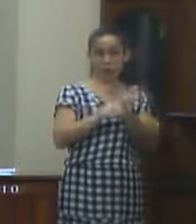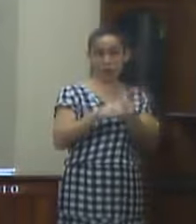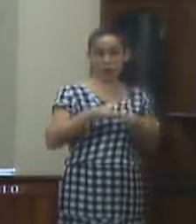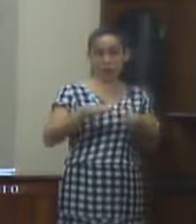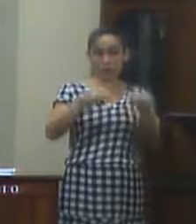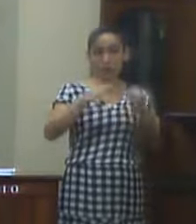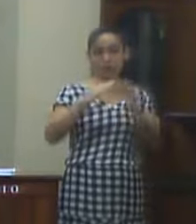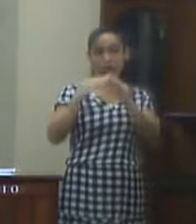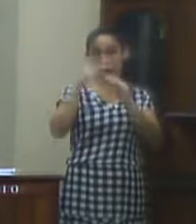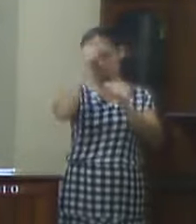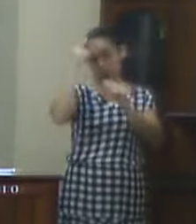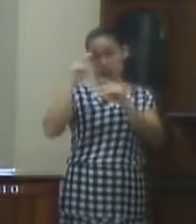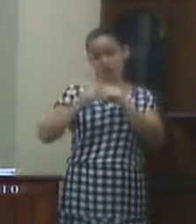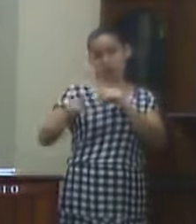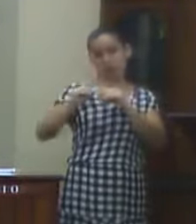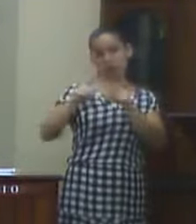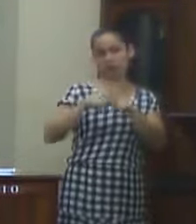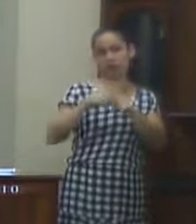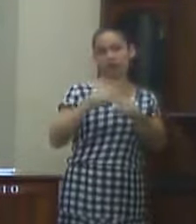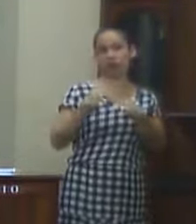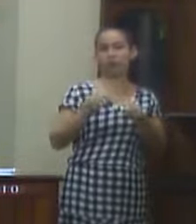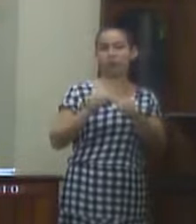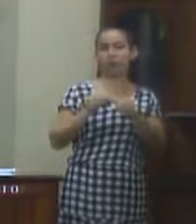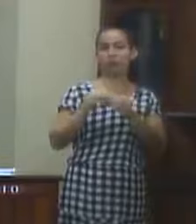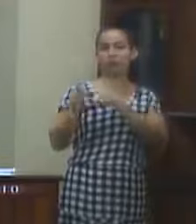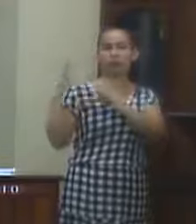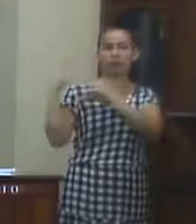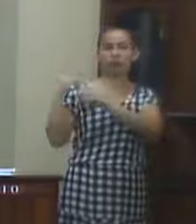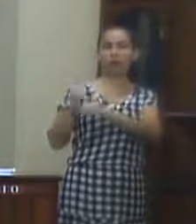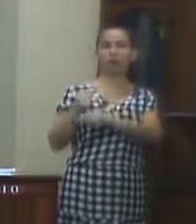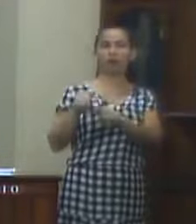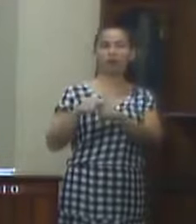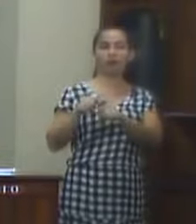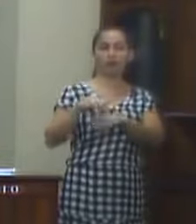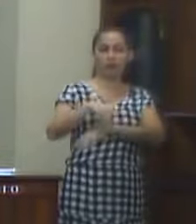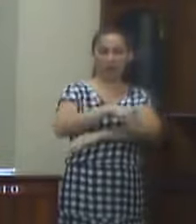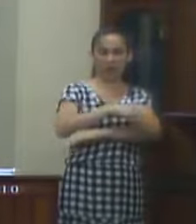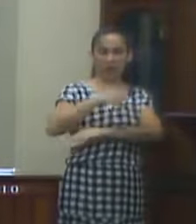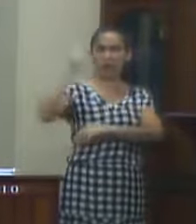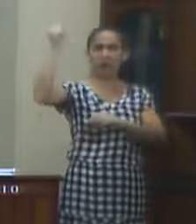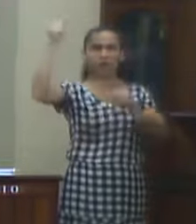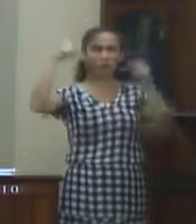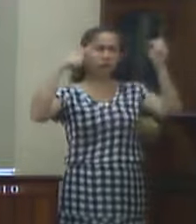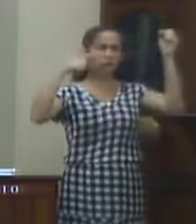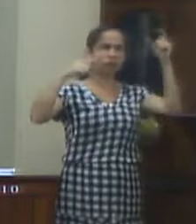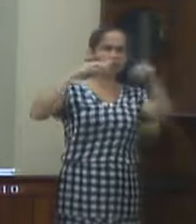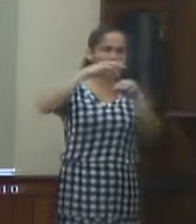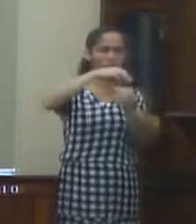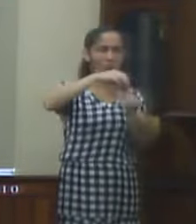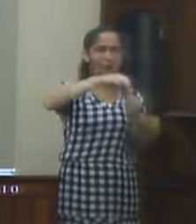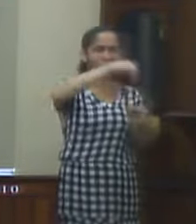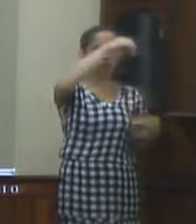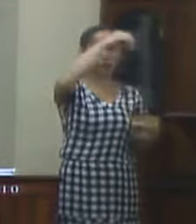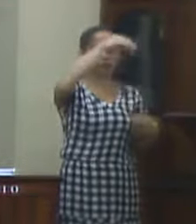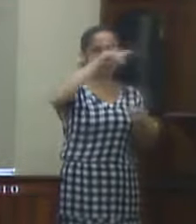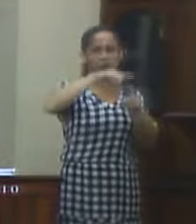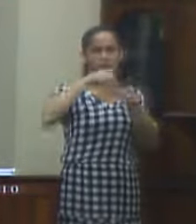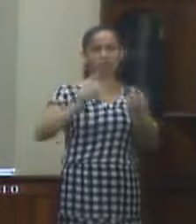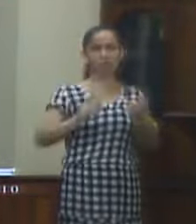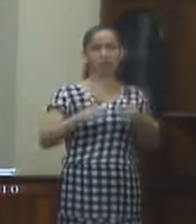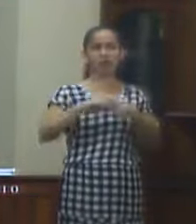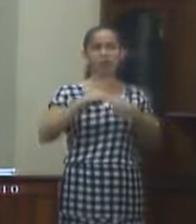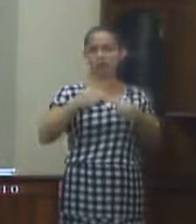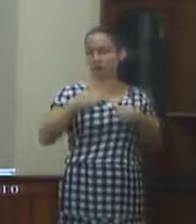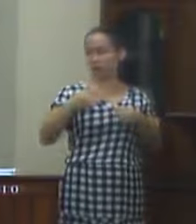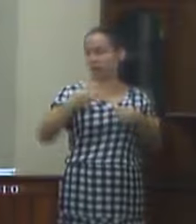Municipal, referentes à contribuição para o custeio do serviço de iluminação pública previsto no artigo 149-A da